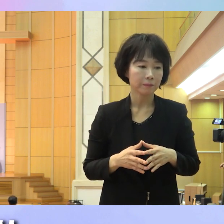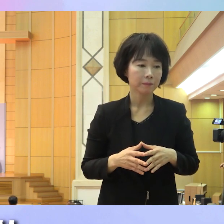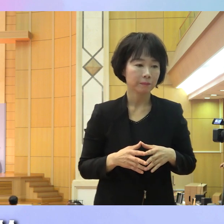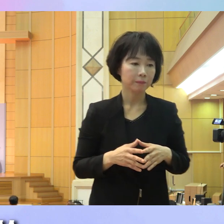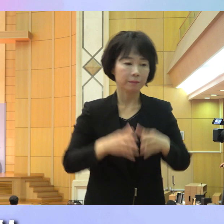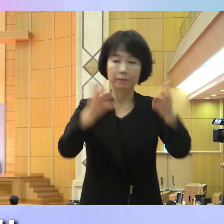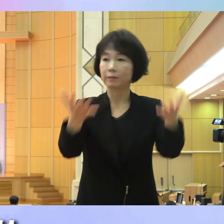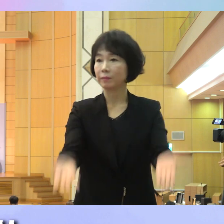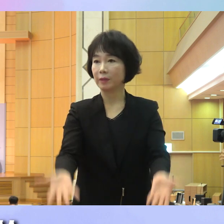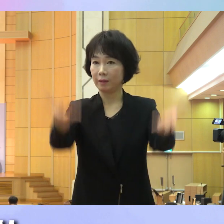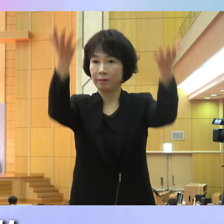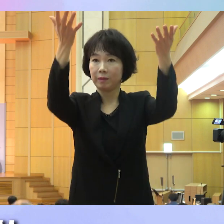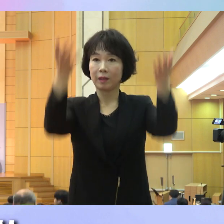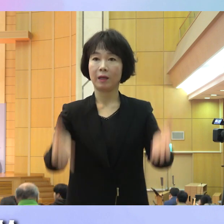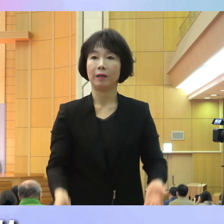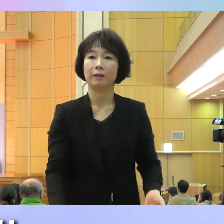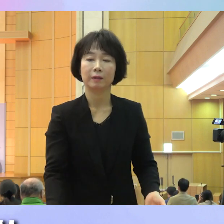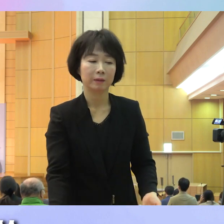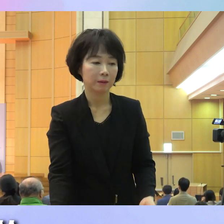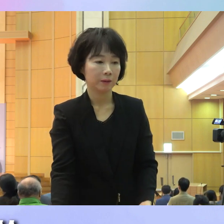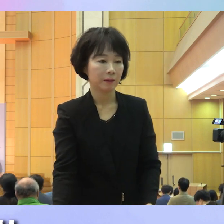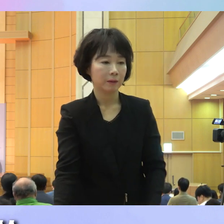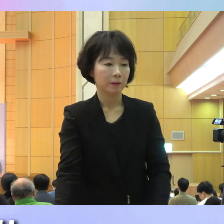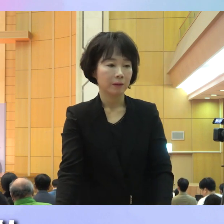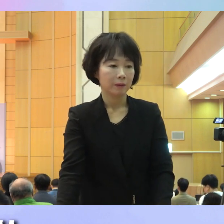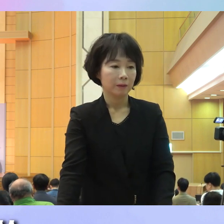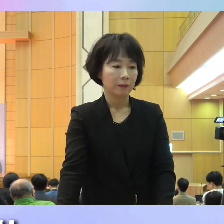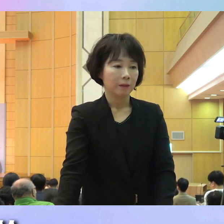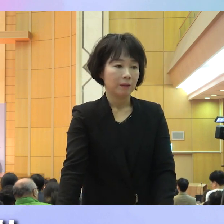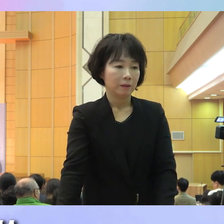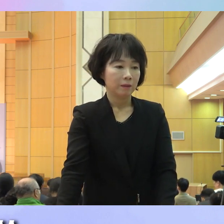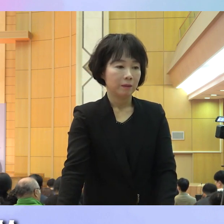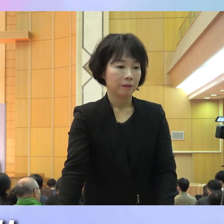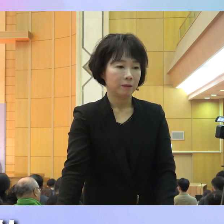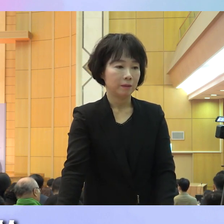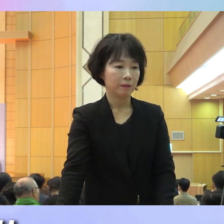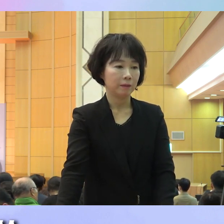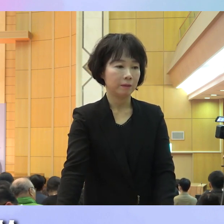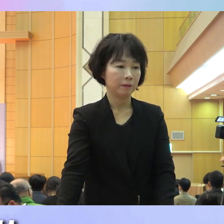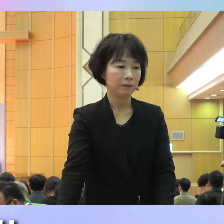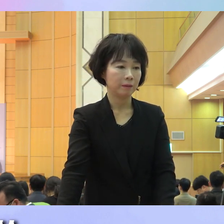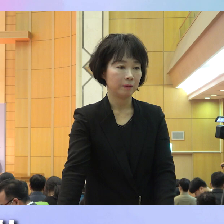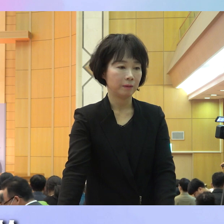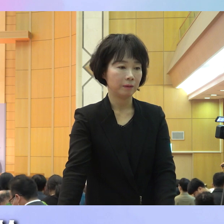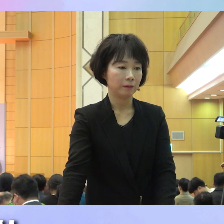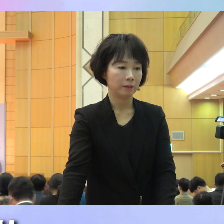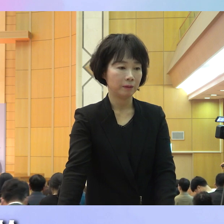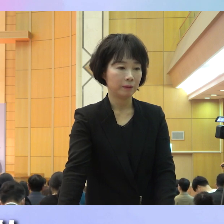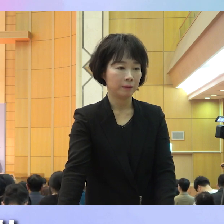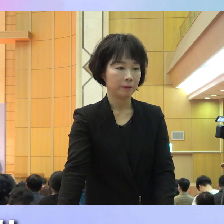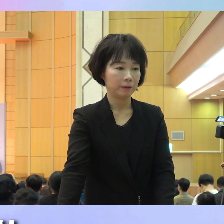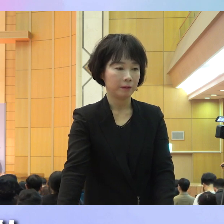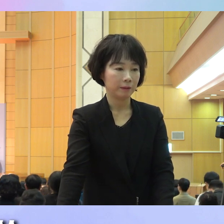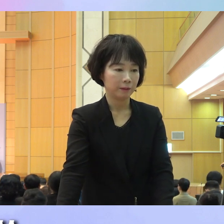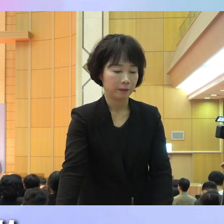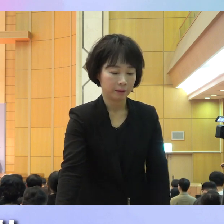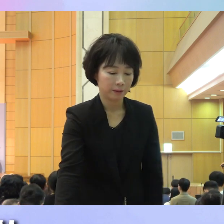다 그 자리에 일어나시길 바라고 좋으신 하나님 1절만 찬양드리고 축도함으로써 예배 마치도록 하겠습니다.